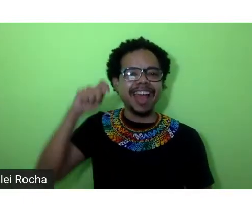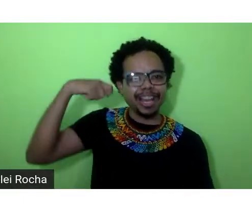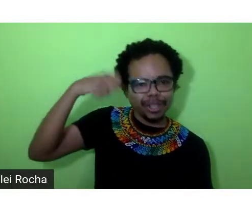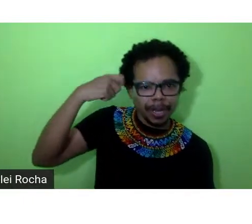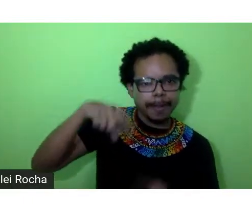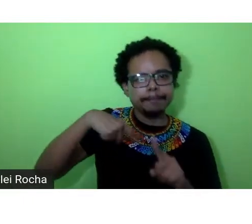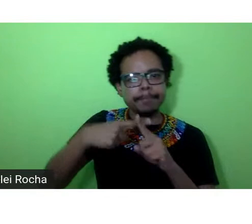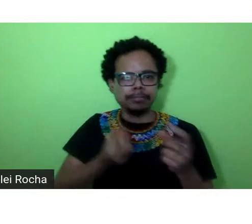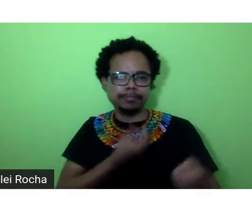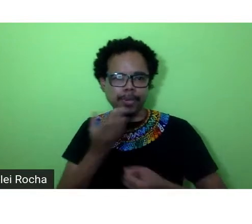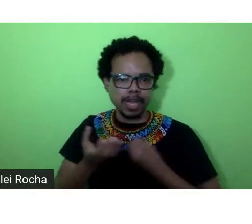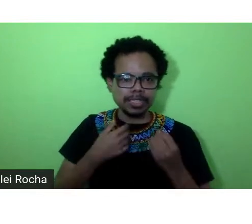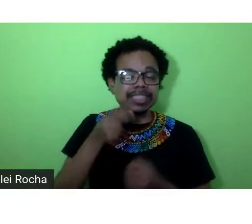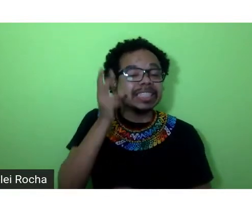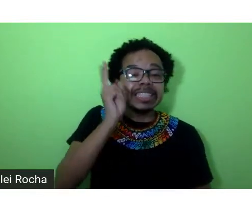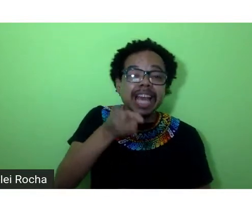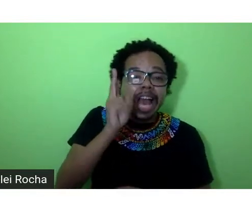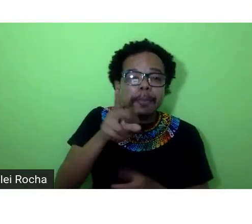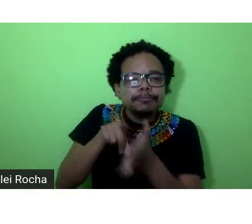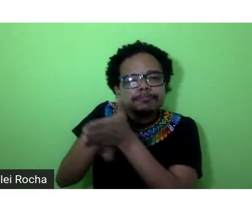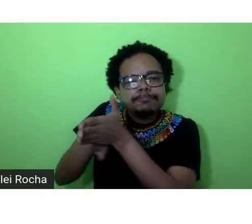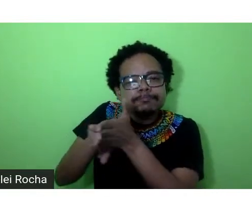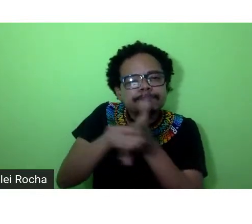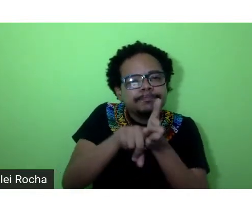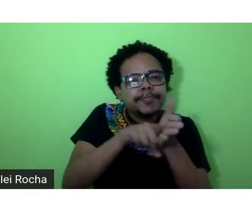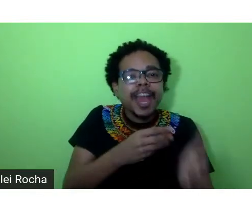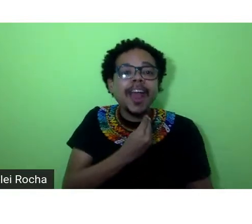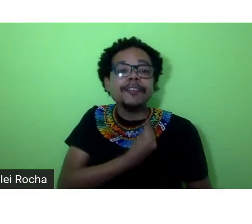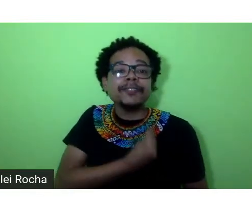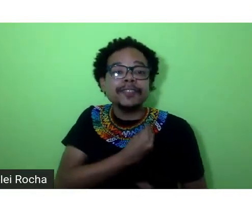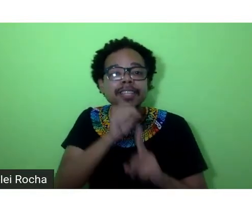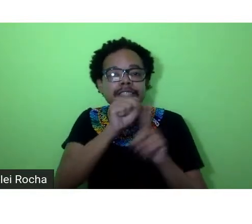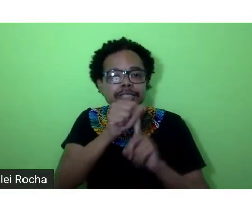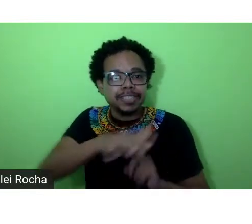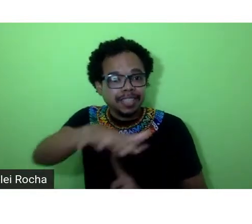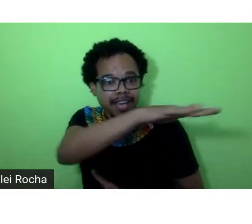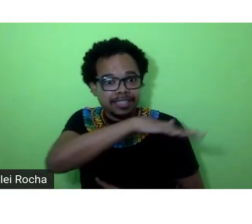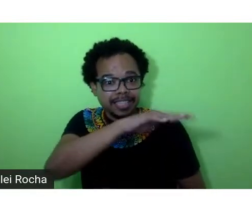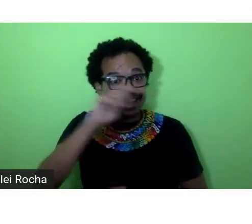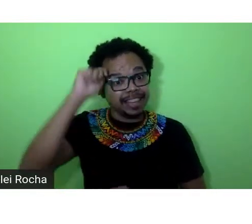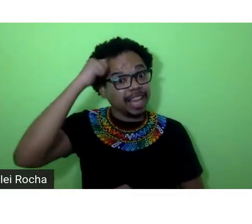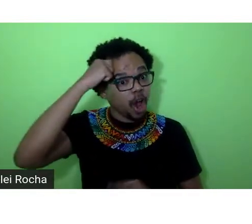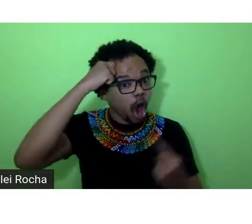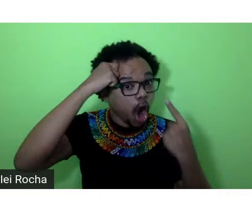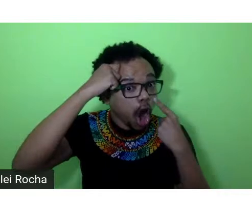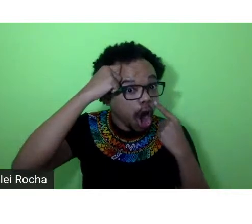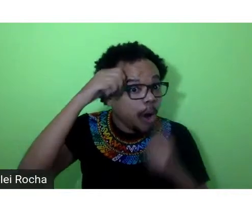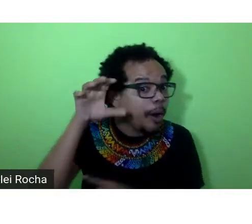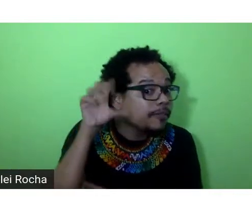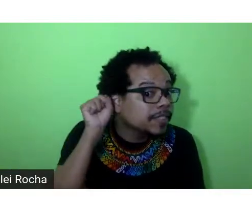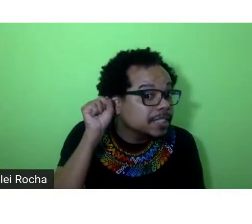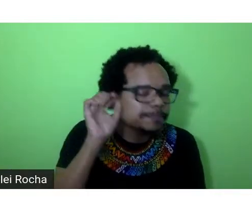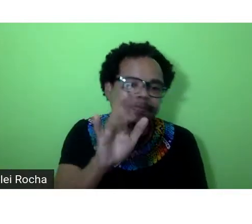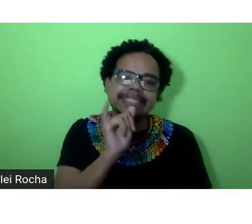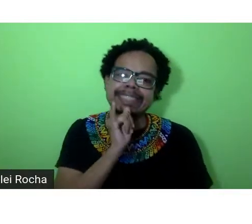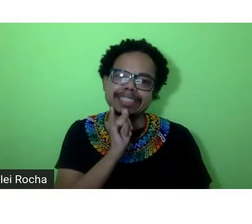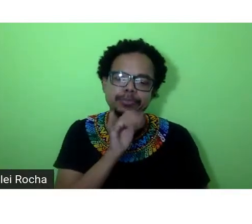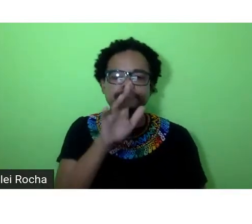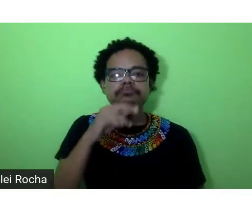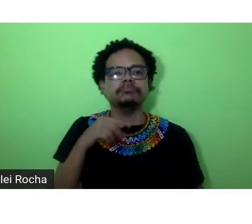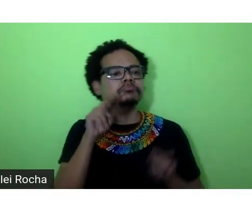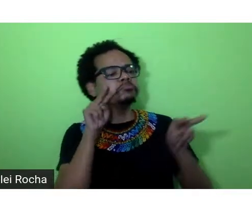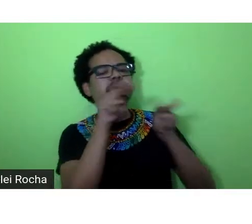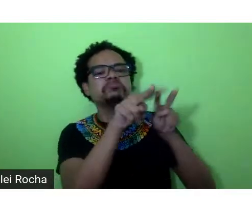tava abordando aqui sobre os atores e os poetas de Juan é que